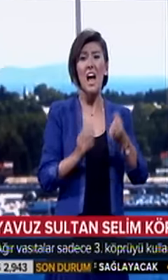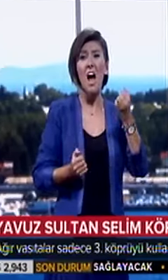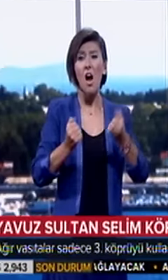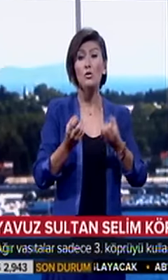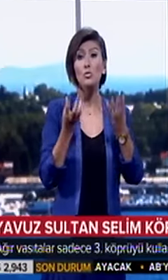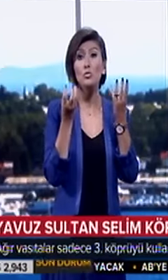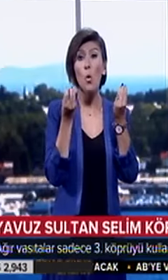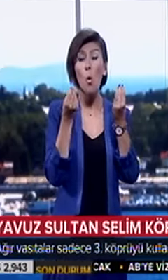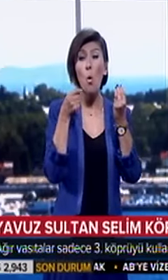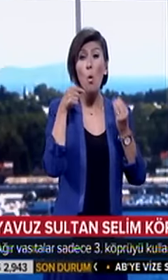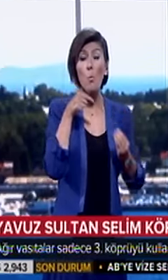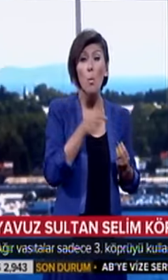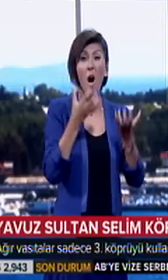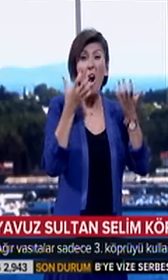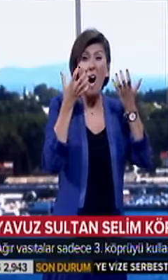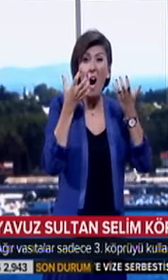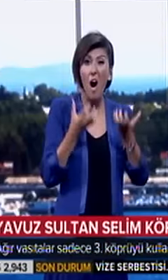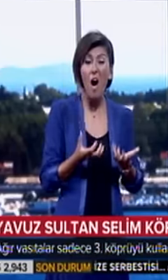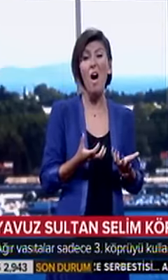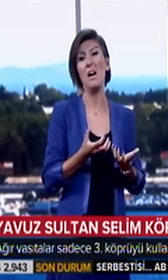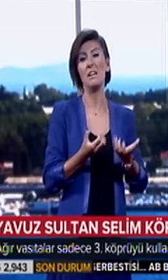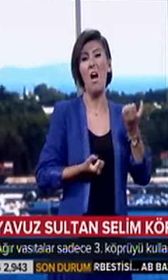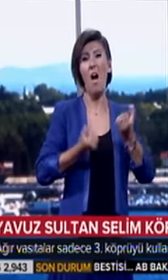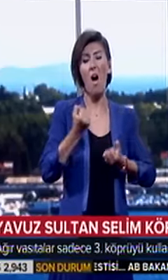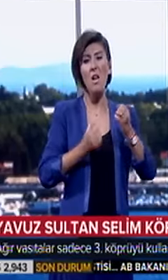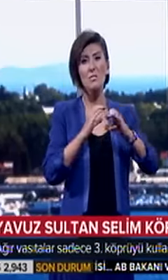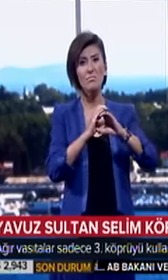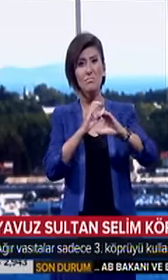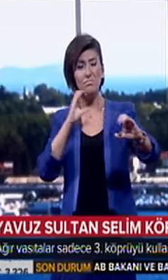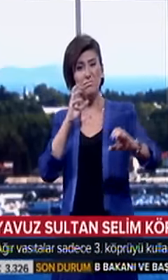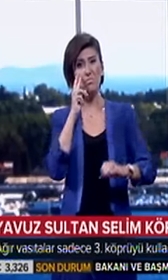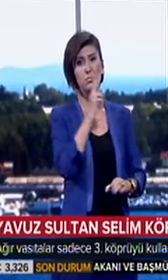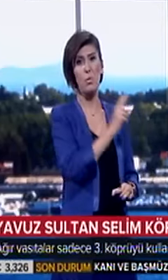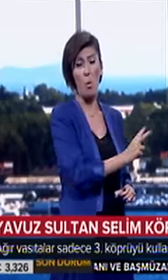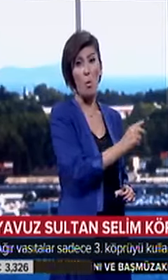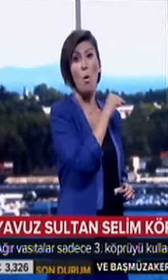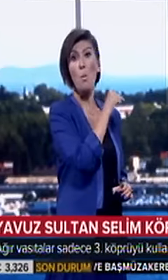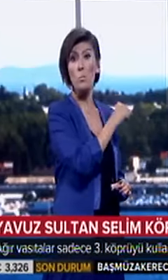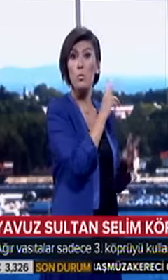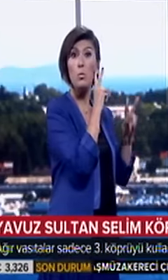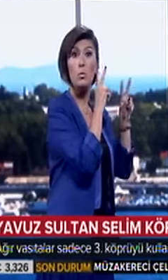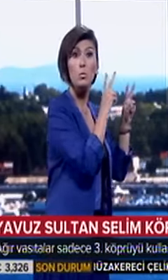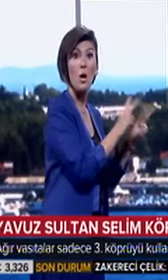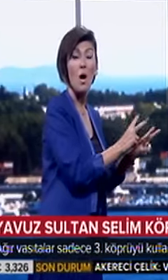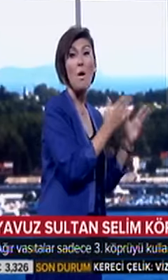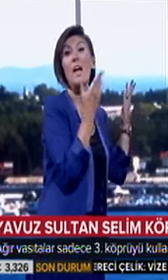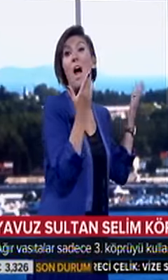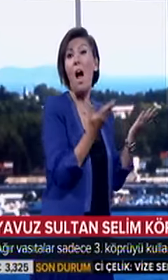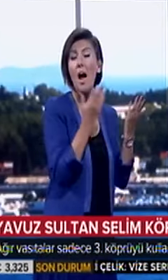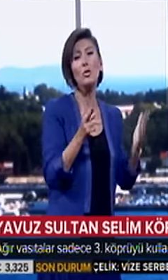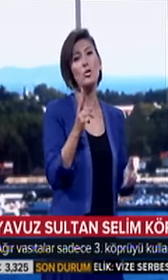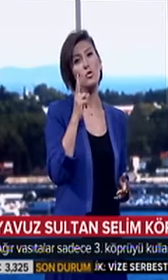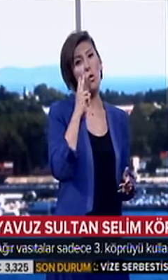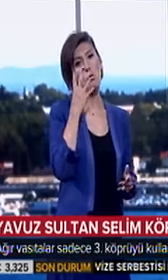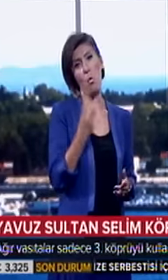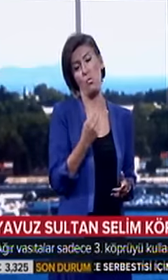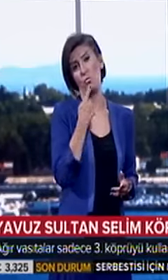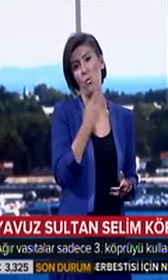araçların çoğunu ağır vasıtalı taşıtların oluşturması. İşte bu görüntü artık sona